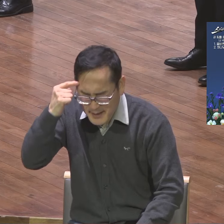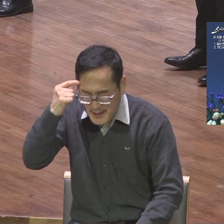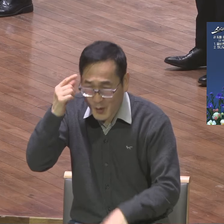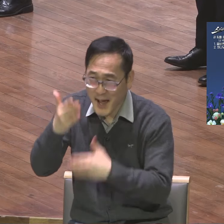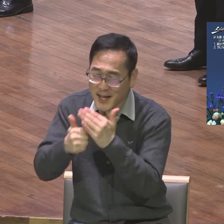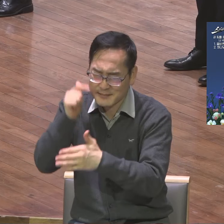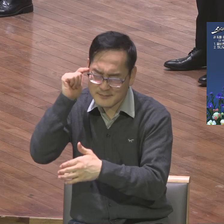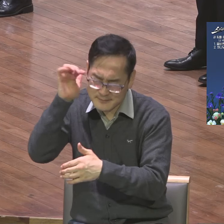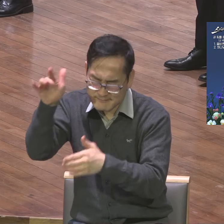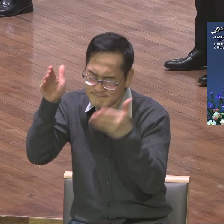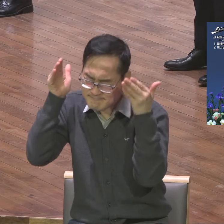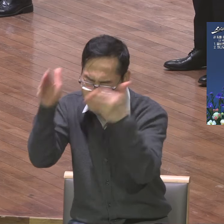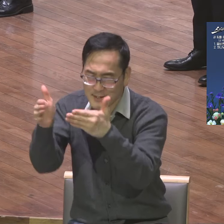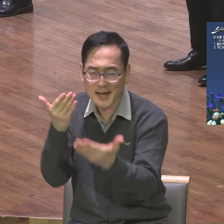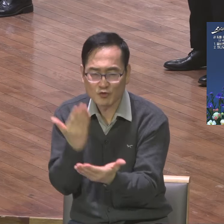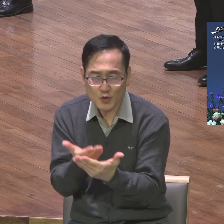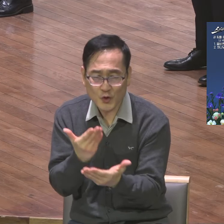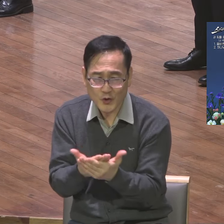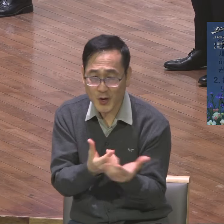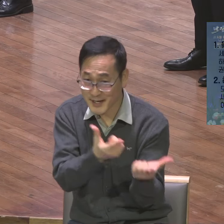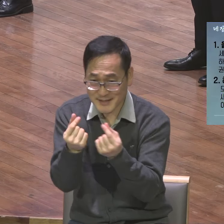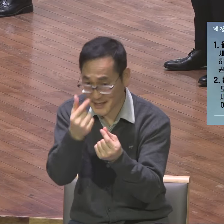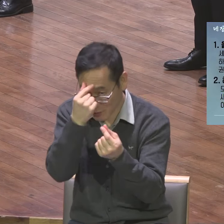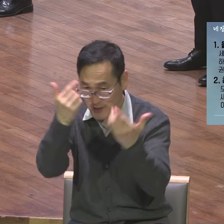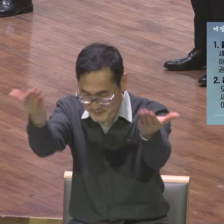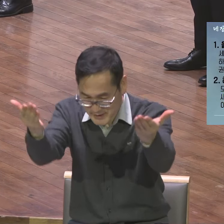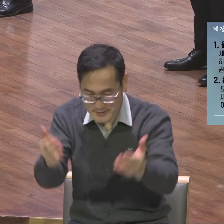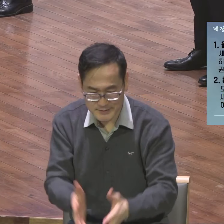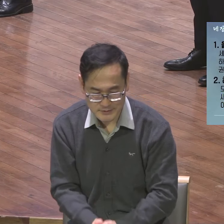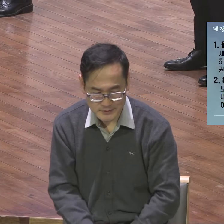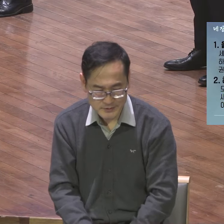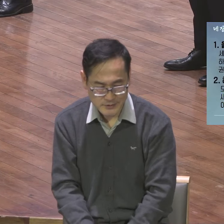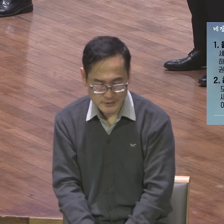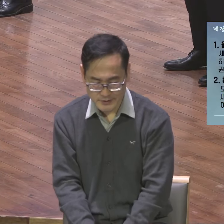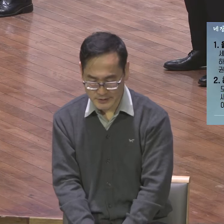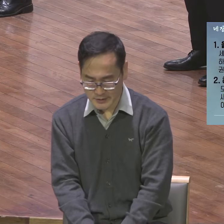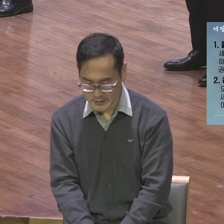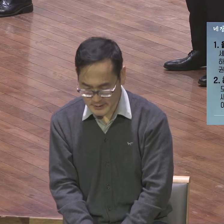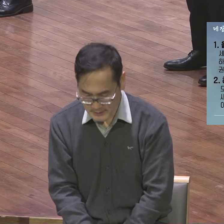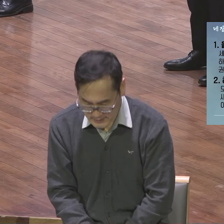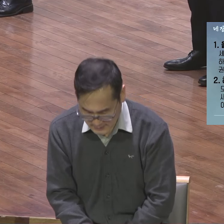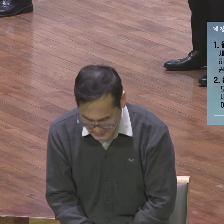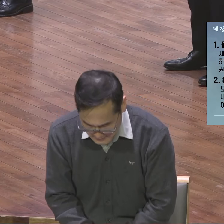하나님을 앙망하는 삶이 되게 하더라고 주여 하면서 기도하겠습니다. 주여